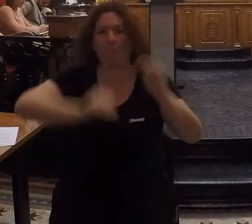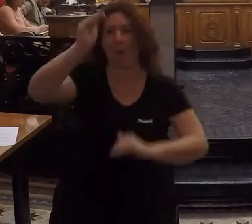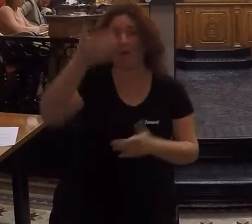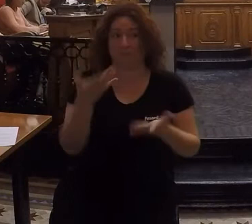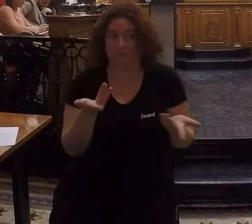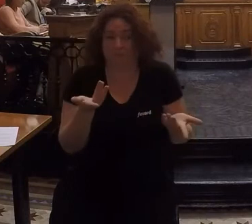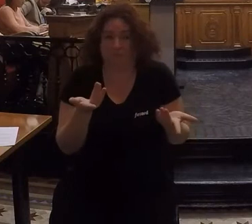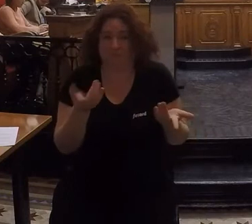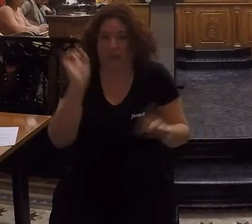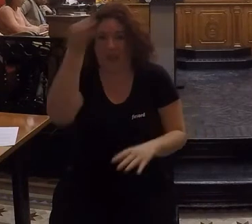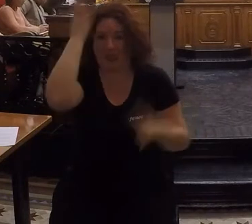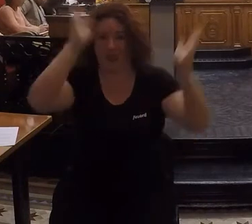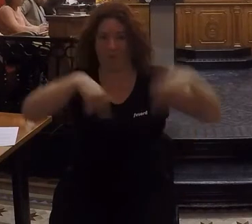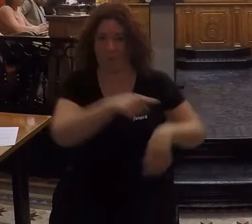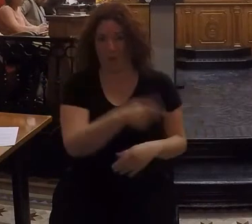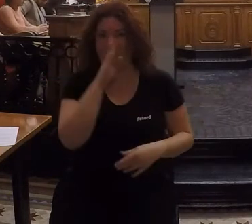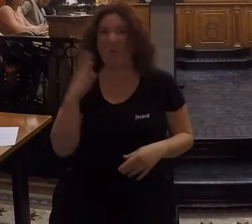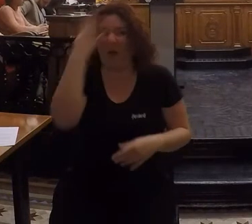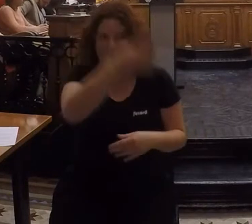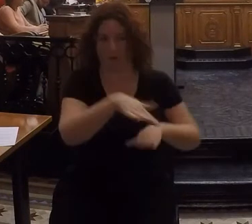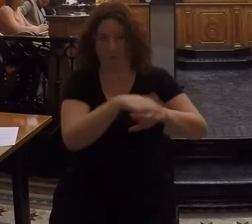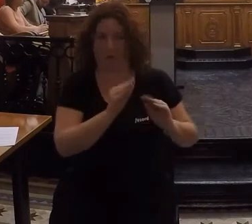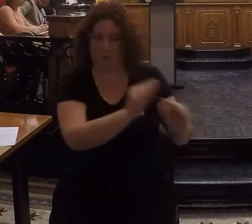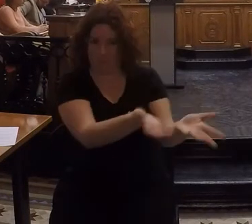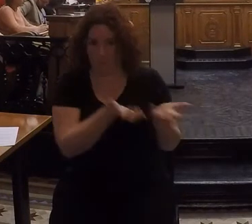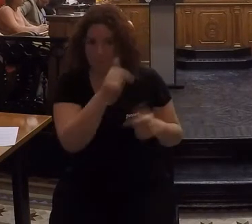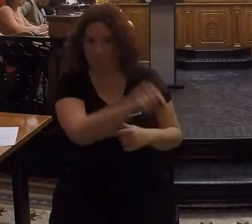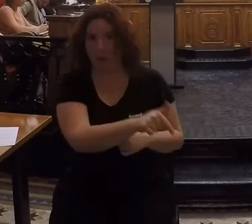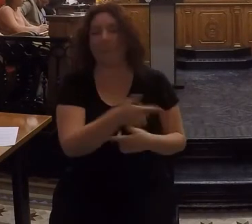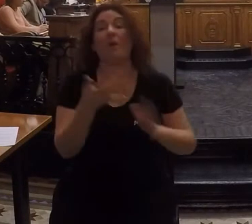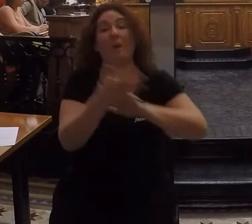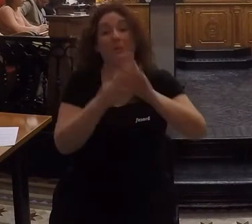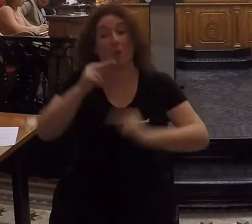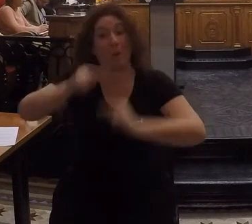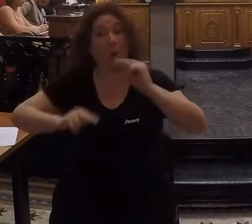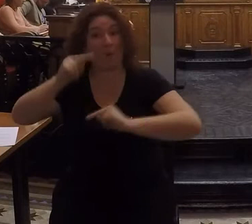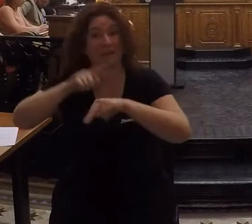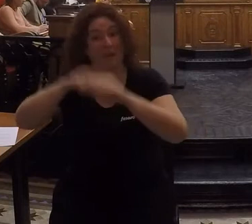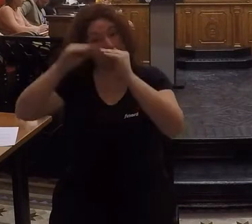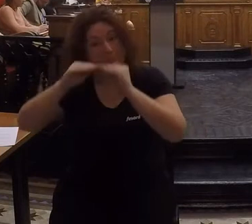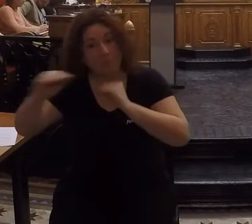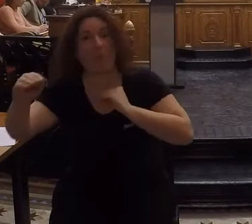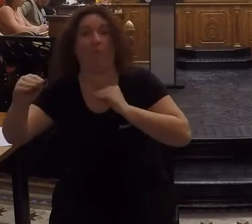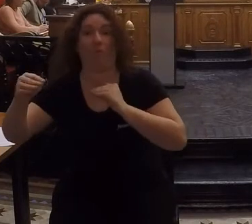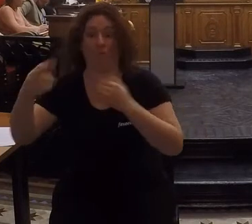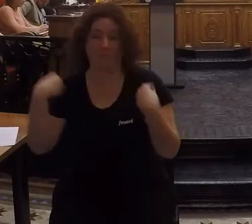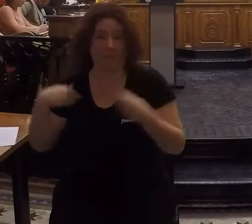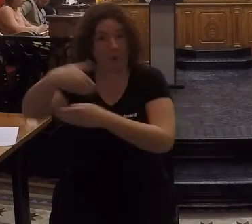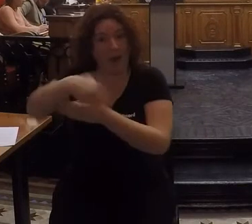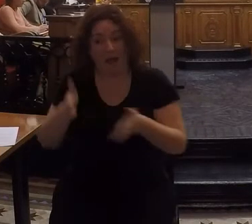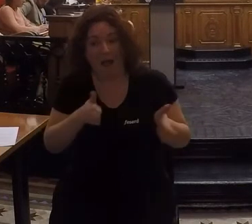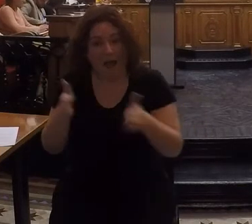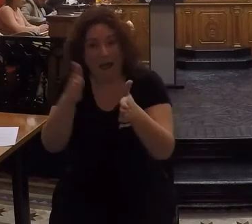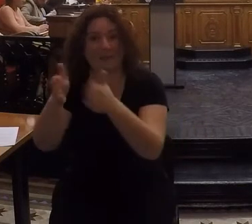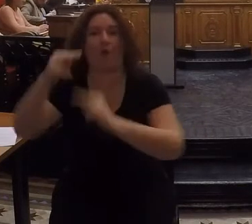pensar que podía haber algún tipo de bonificación para el caso de obras prolongadas en la vía pública. Dice usted